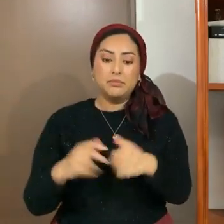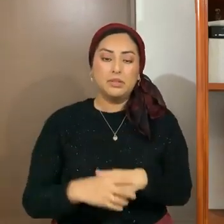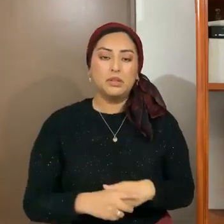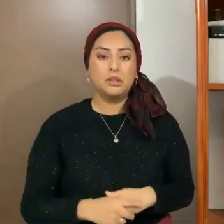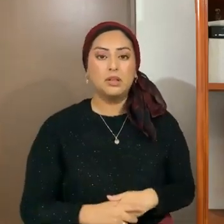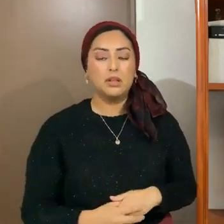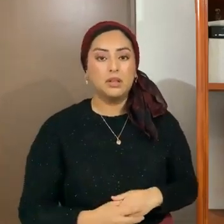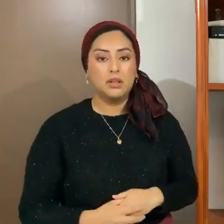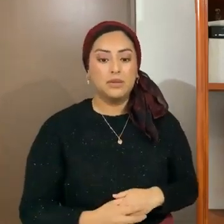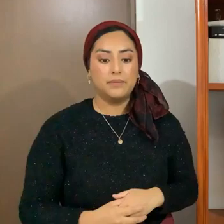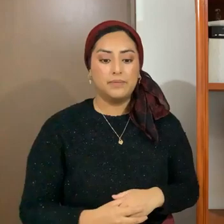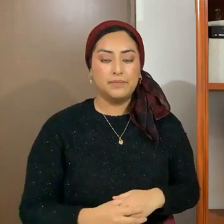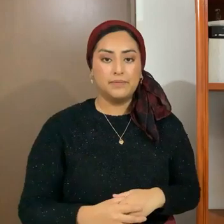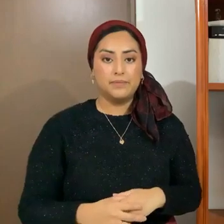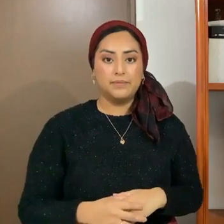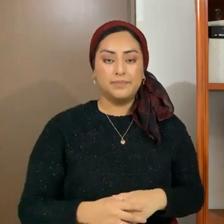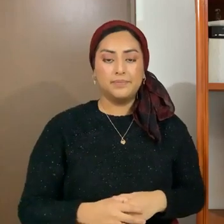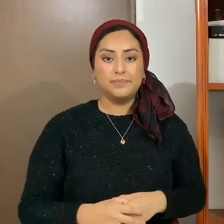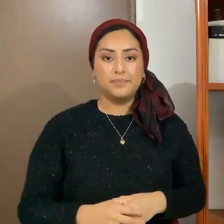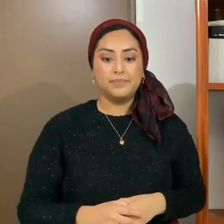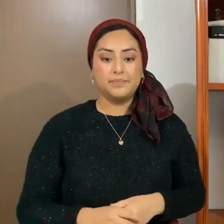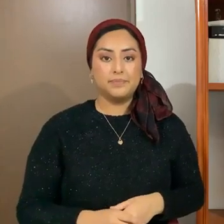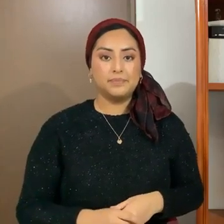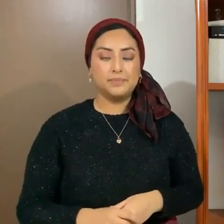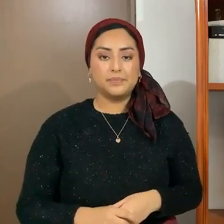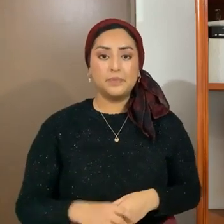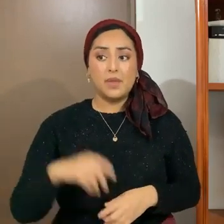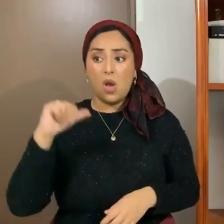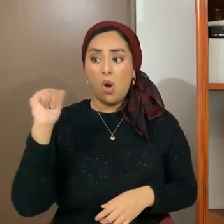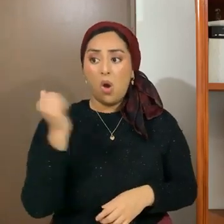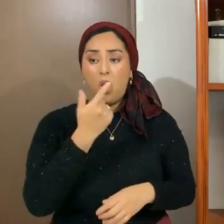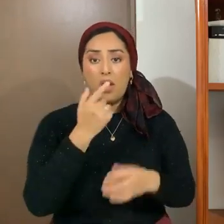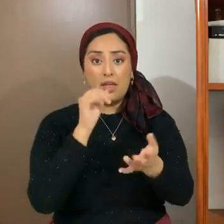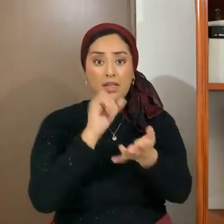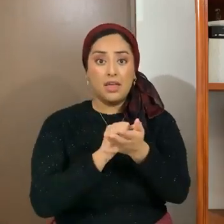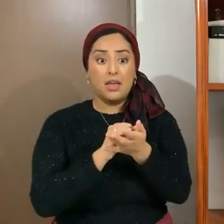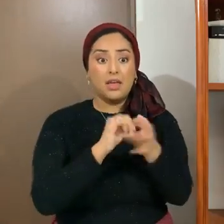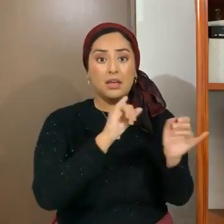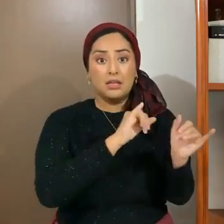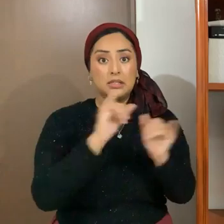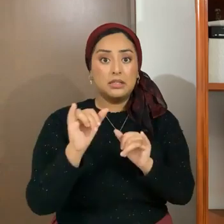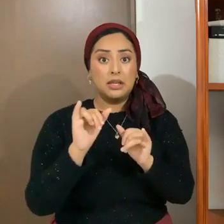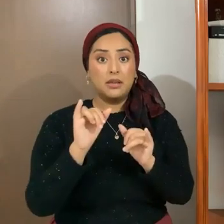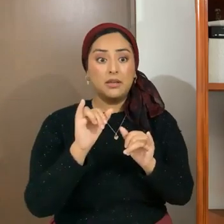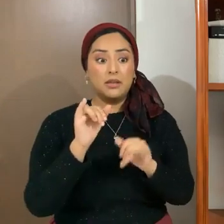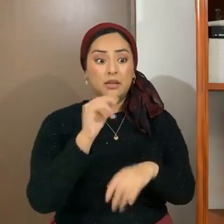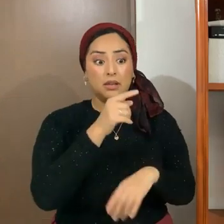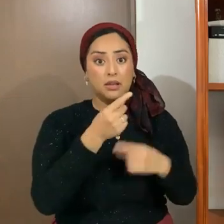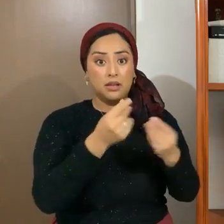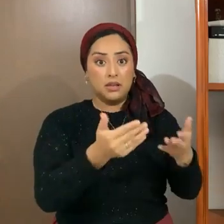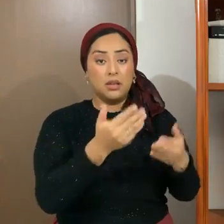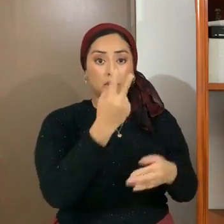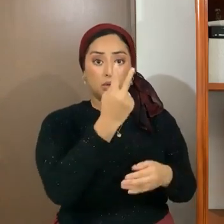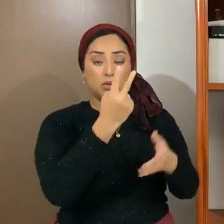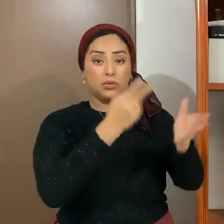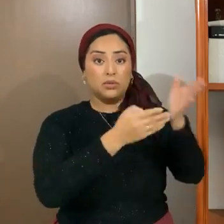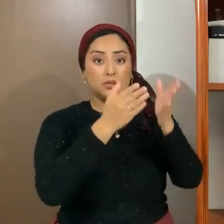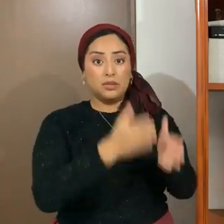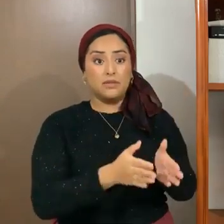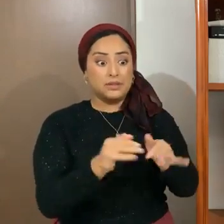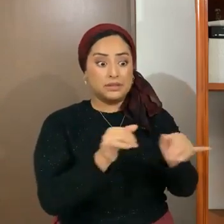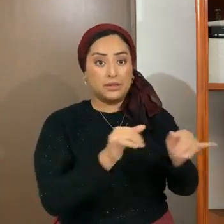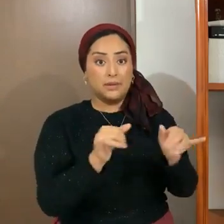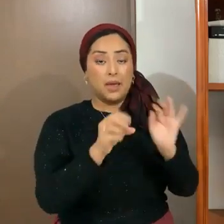que el presidente te escuche o que te haga caso. Bueno, pues todo eso era lo que estaban a punto de hacer estos dos siervos de